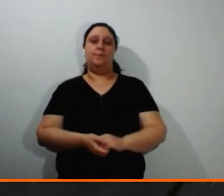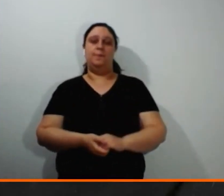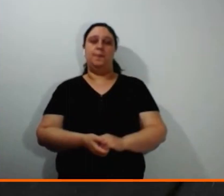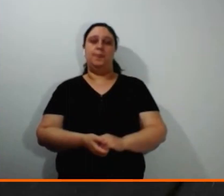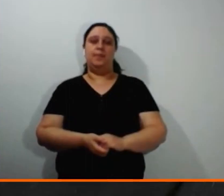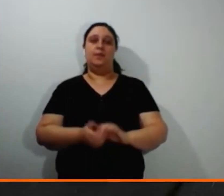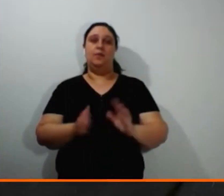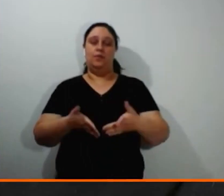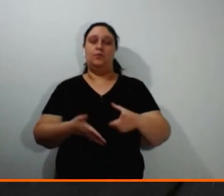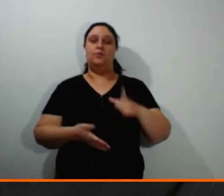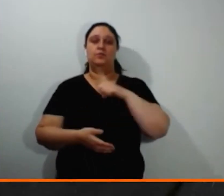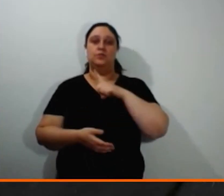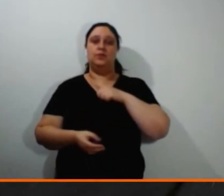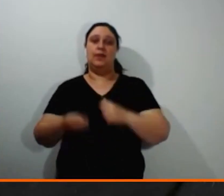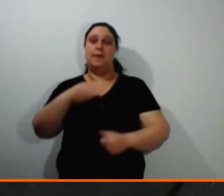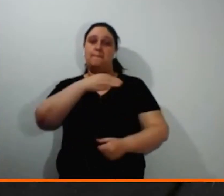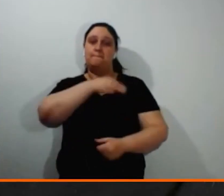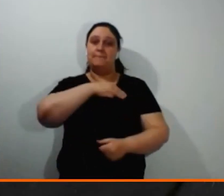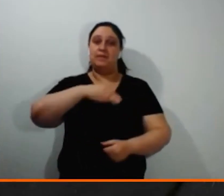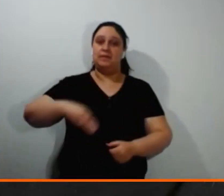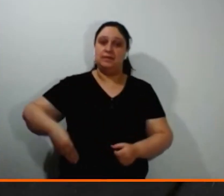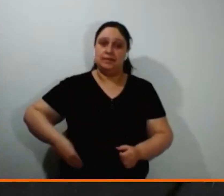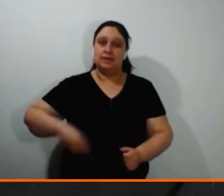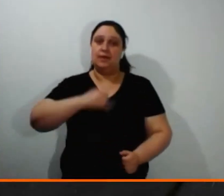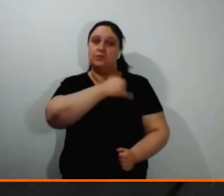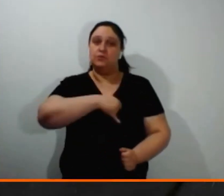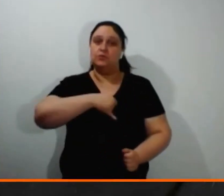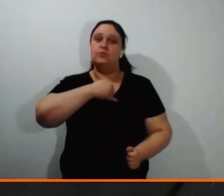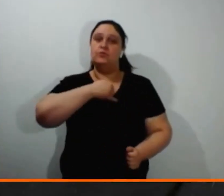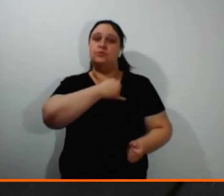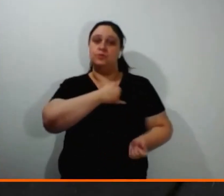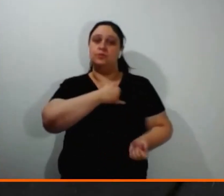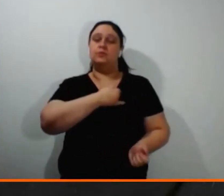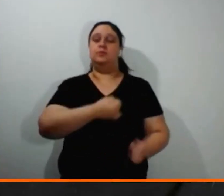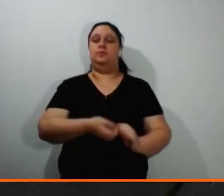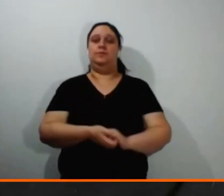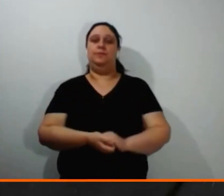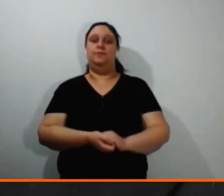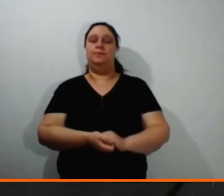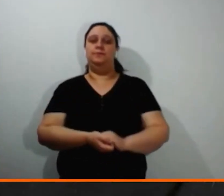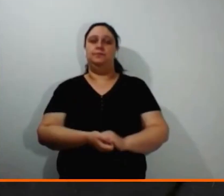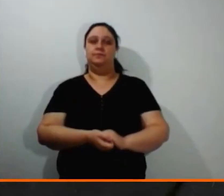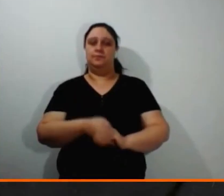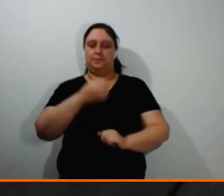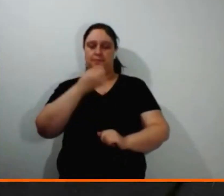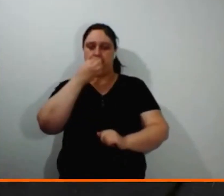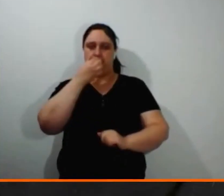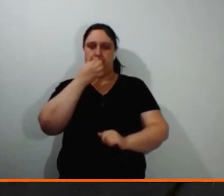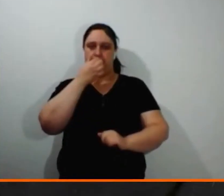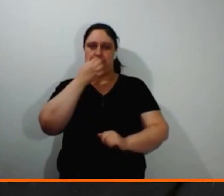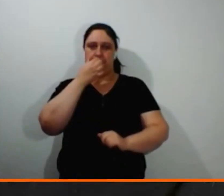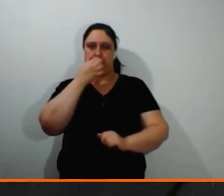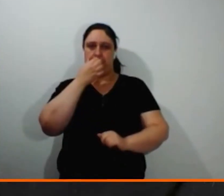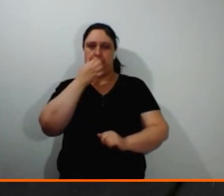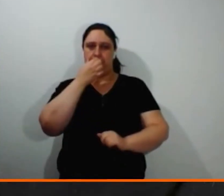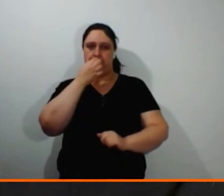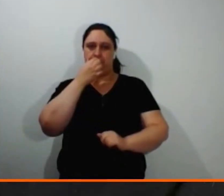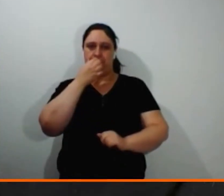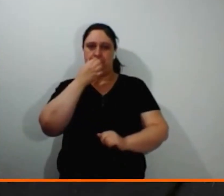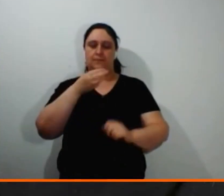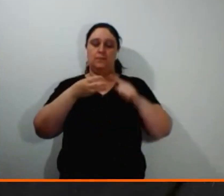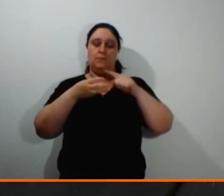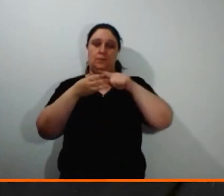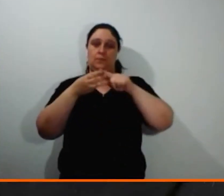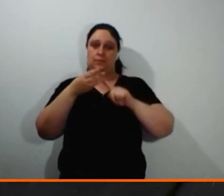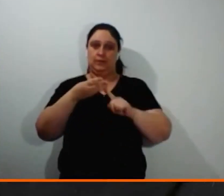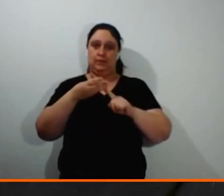do apóstolo João. Vamos ver os versículos. Nós vimos que os 3 evangelhos anteriores são de